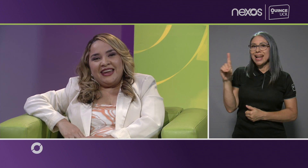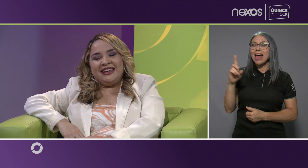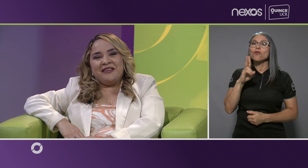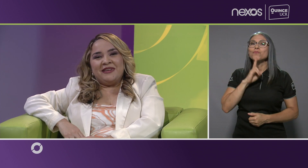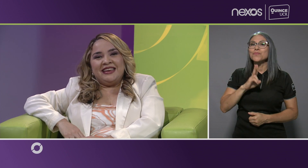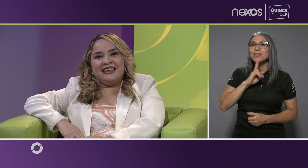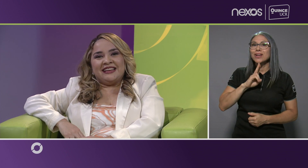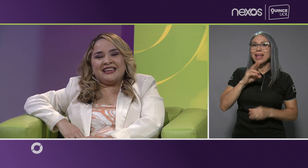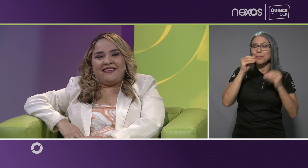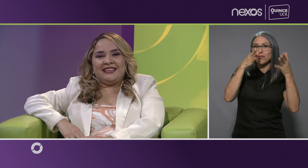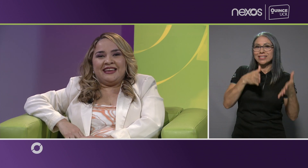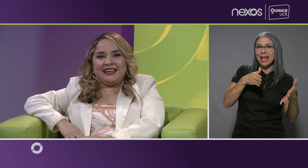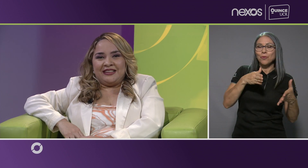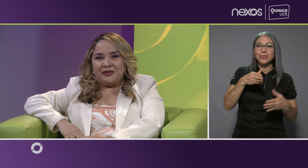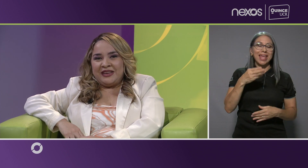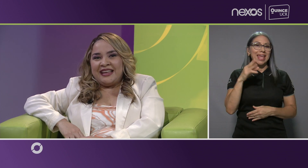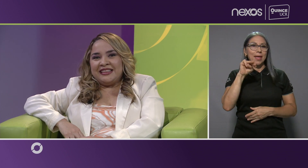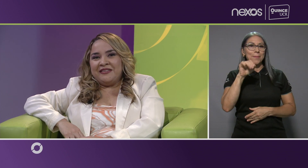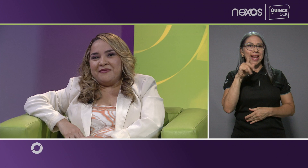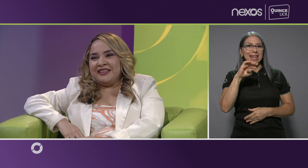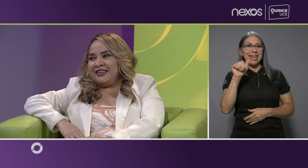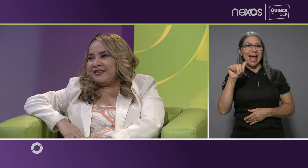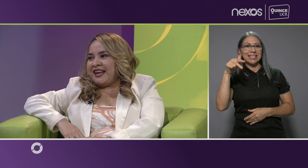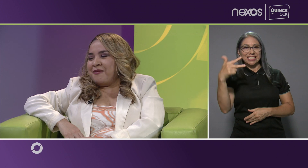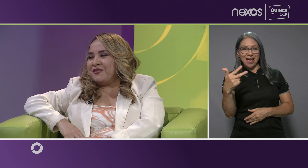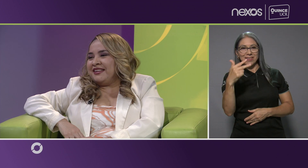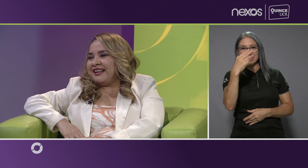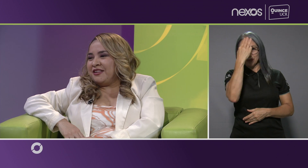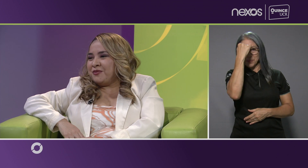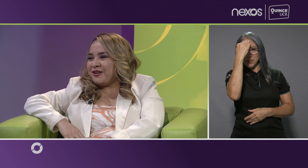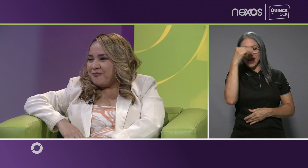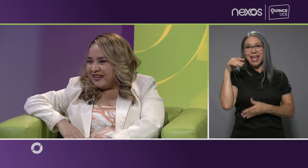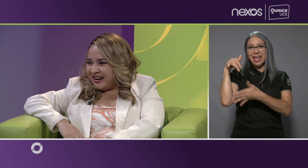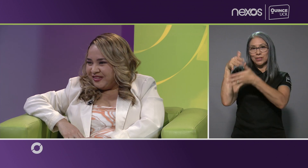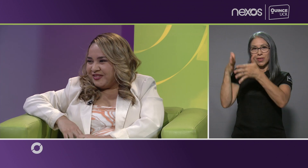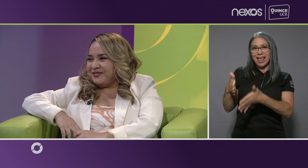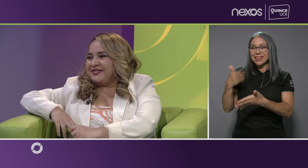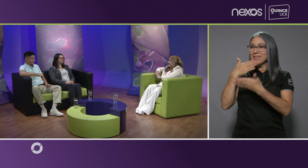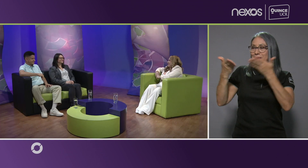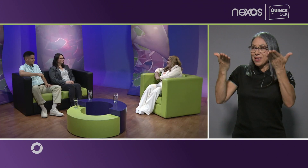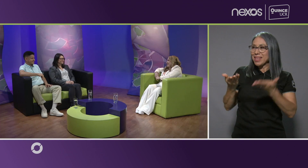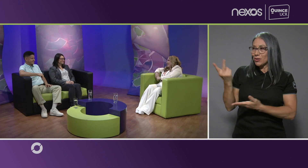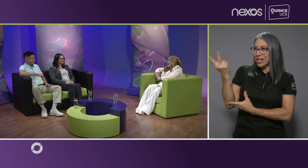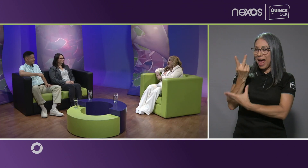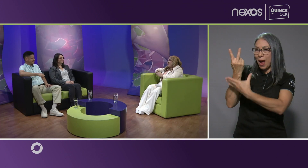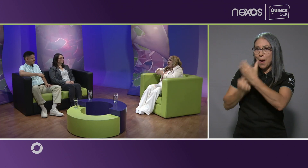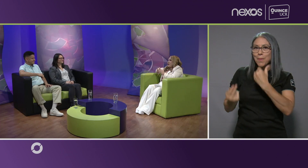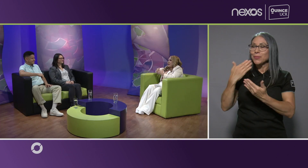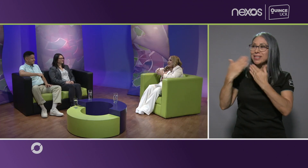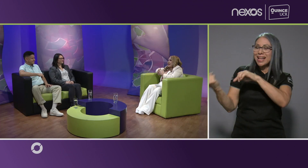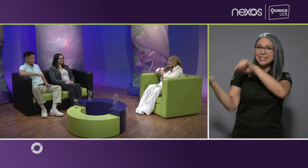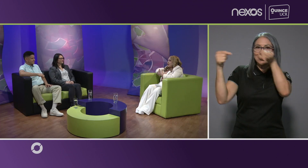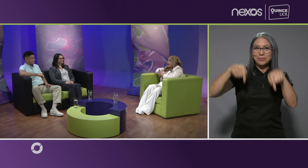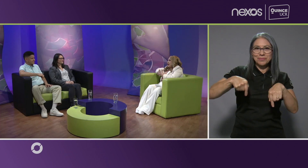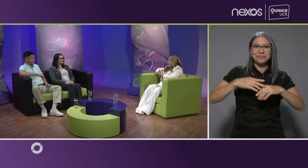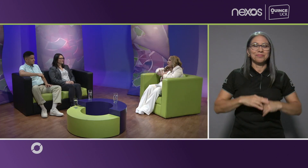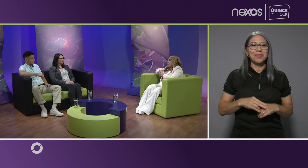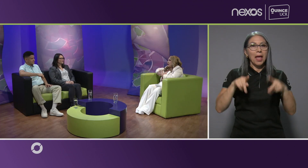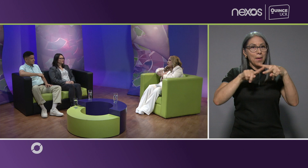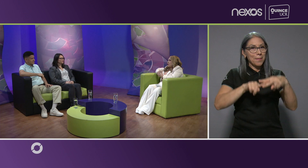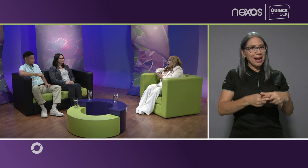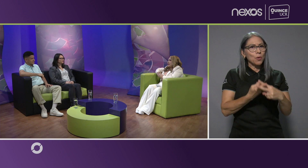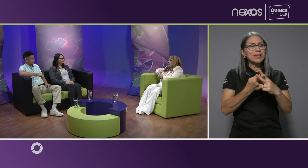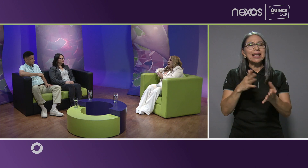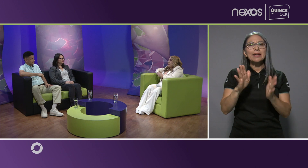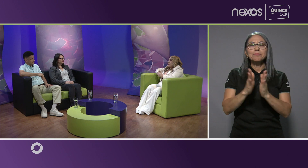profesor, y de Melina Chávez, quien es estudiante. Bienvenidos a ambos y gracias por acompañarnos. Para comenzar, me gustaría, Víctor,